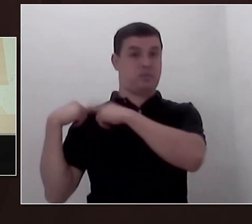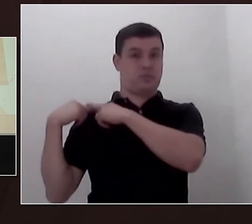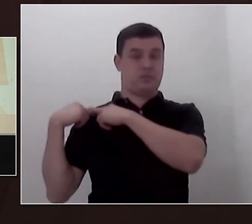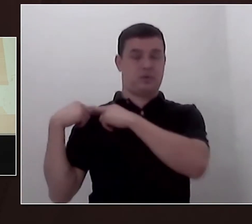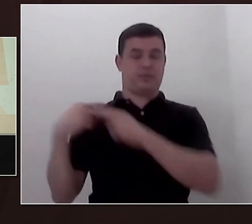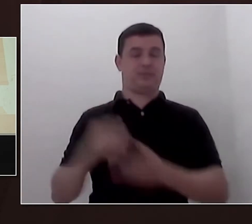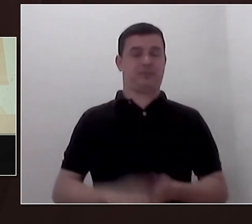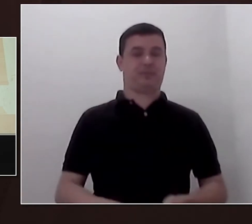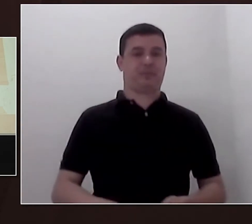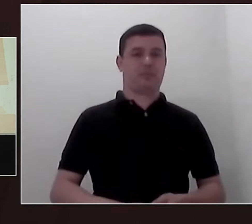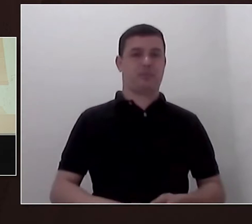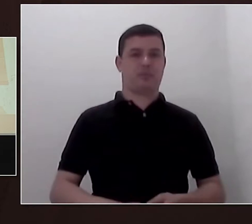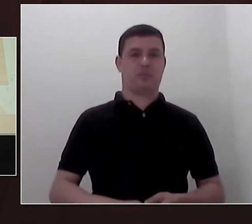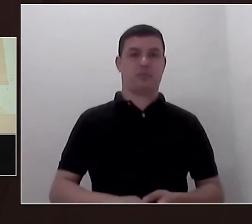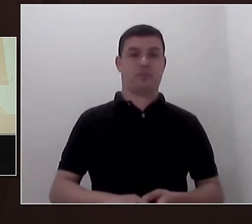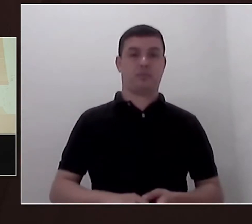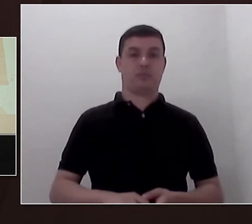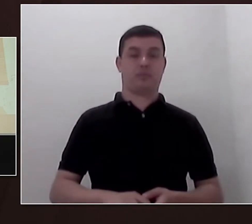parênteses.